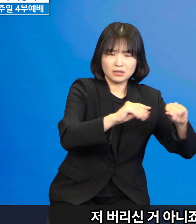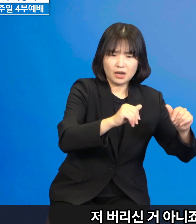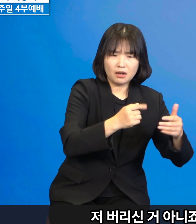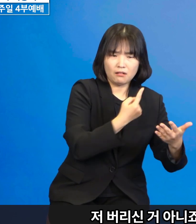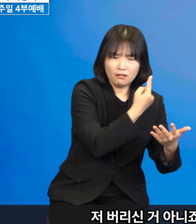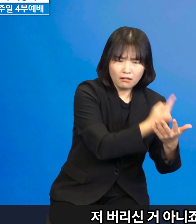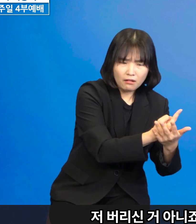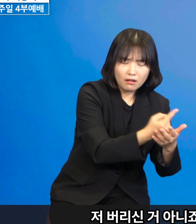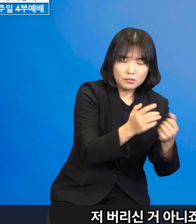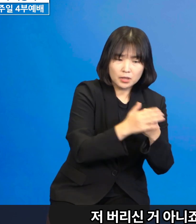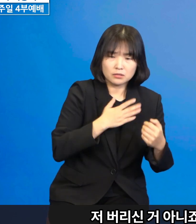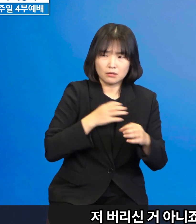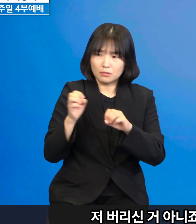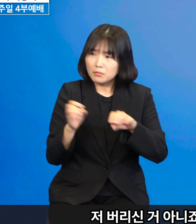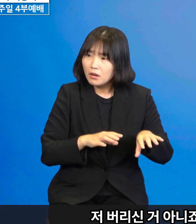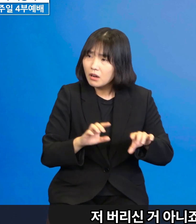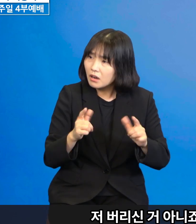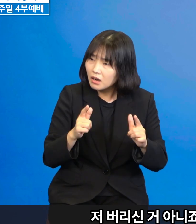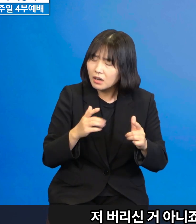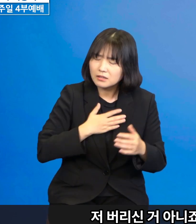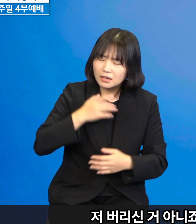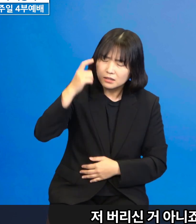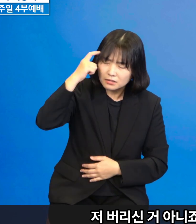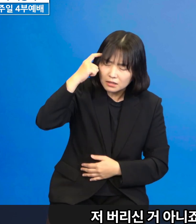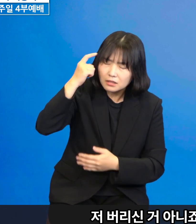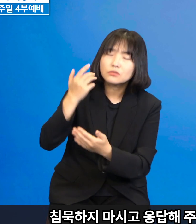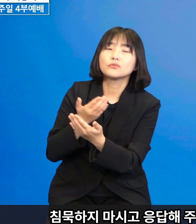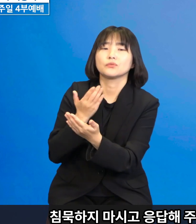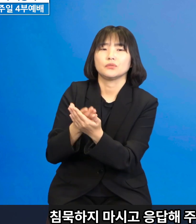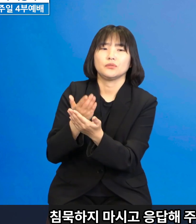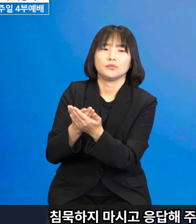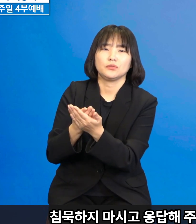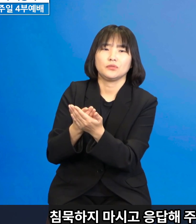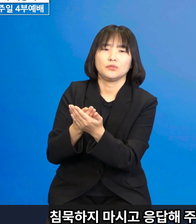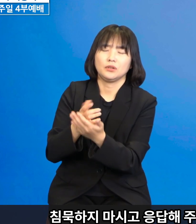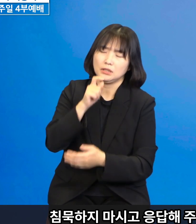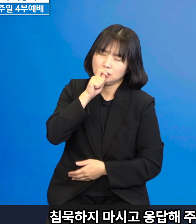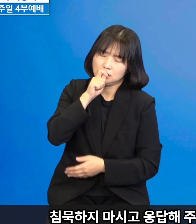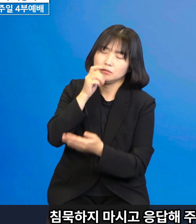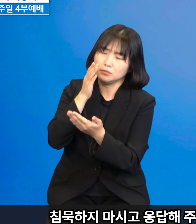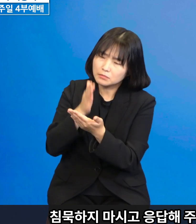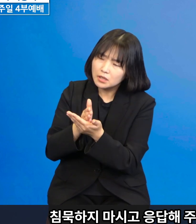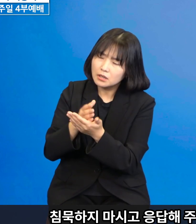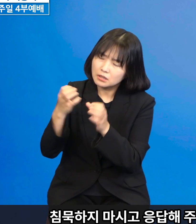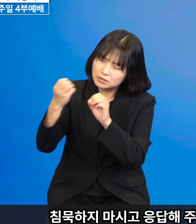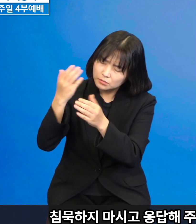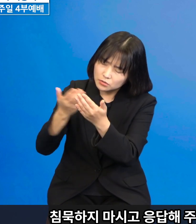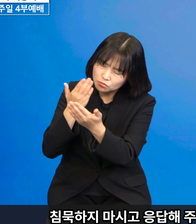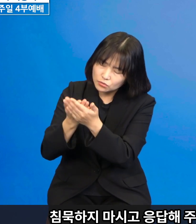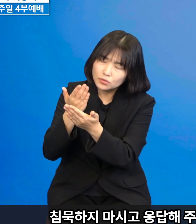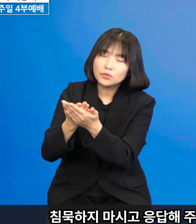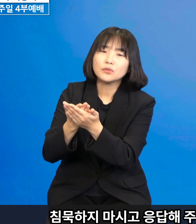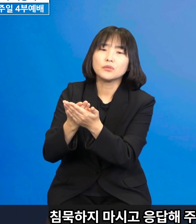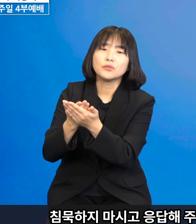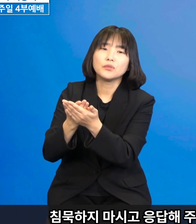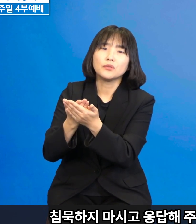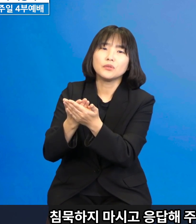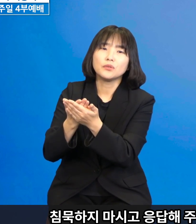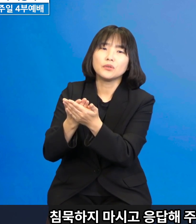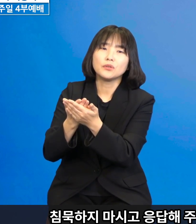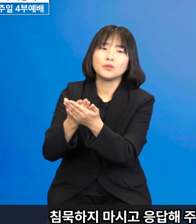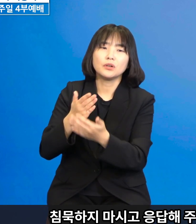있다고 해서 저 버리신 거 아니죠? 나를 생각해 주십시오. 침묵하지 마시고 응답해 주십시오. 나의